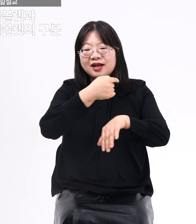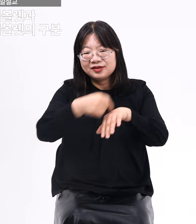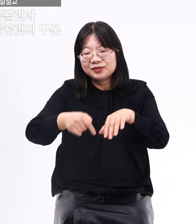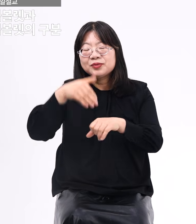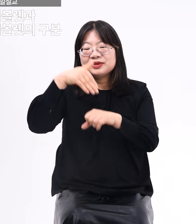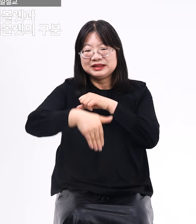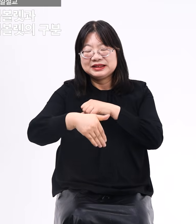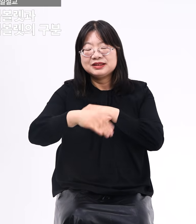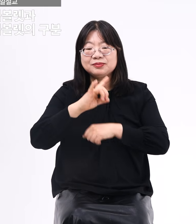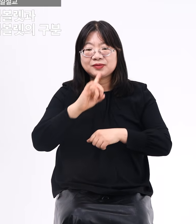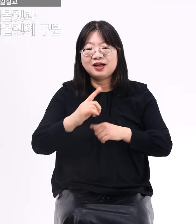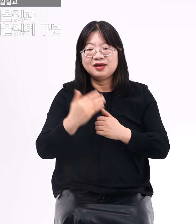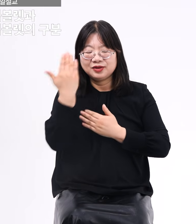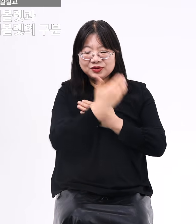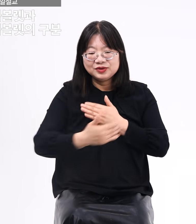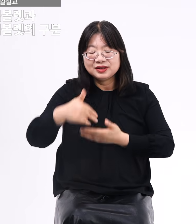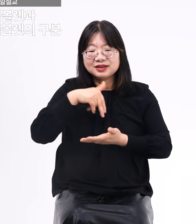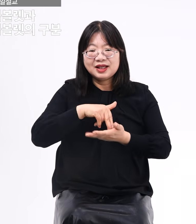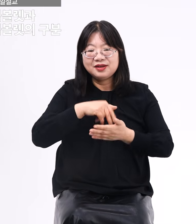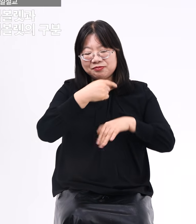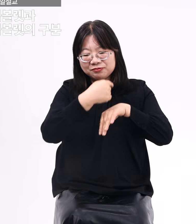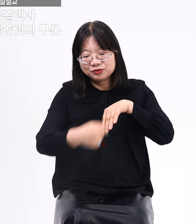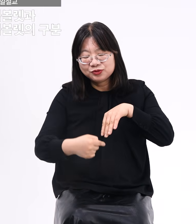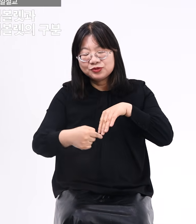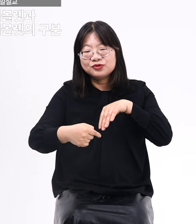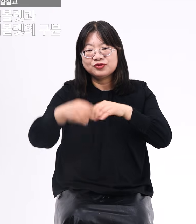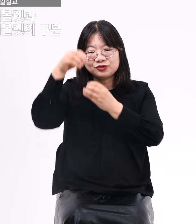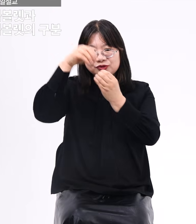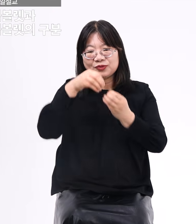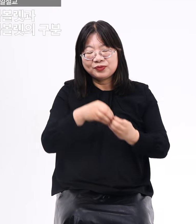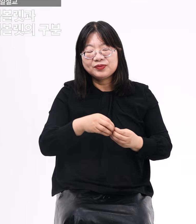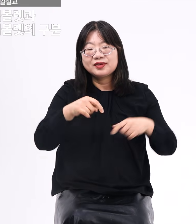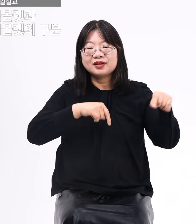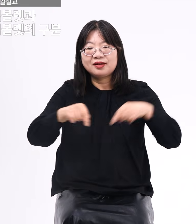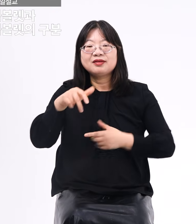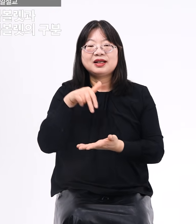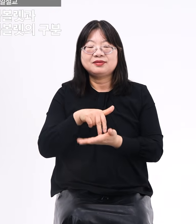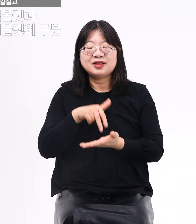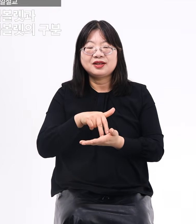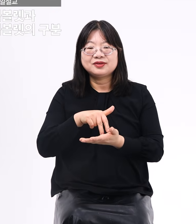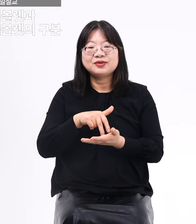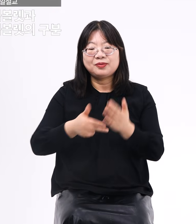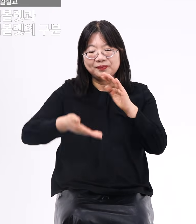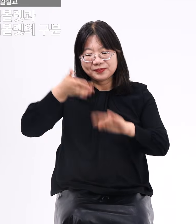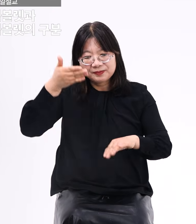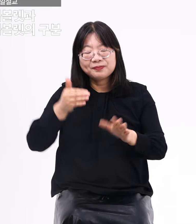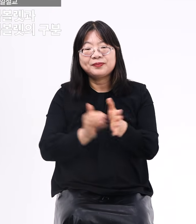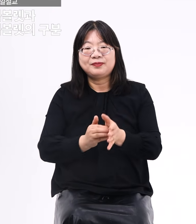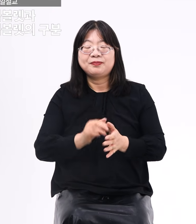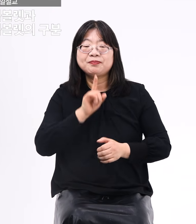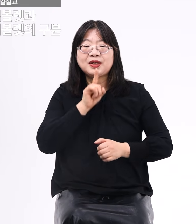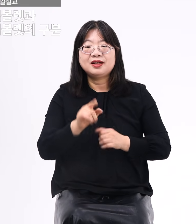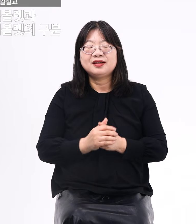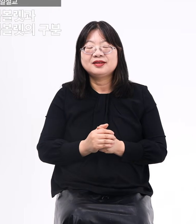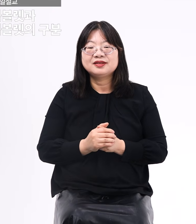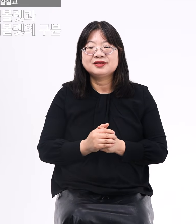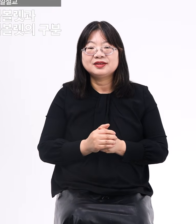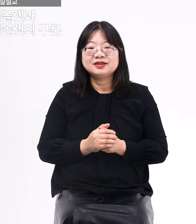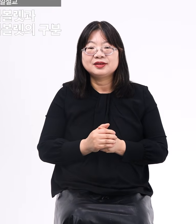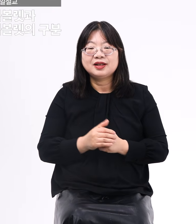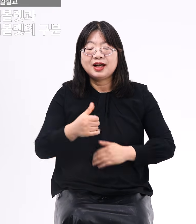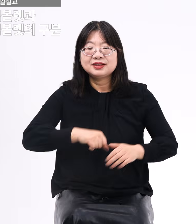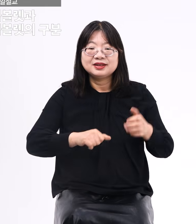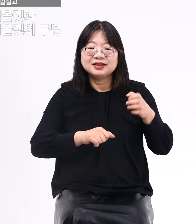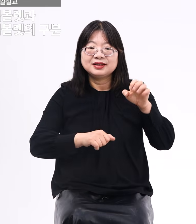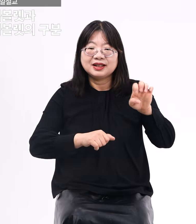개념이에요. 육신적으로 그 뒤를 이어, 정치적으로 그 뜻입니다. 그에게 아들